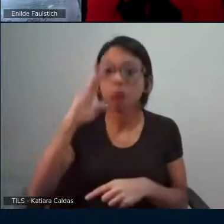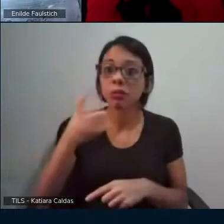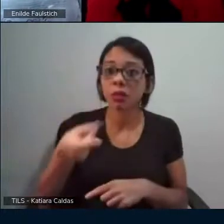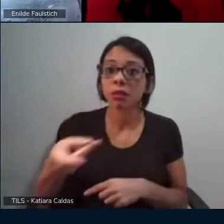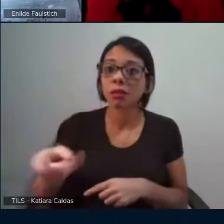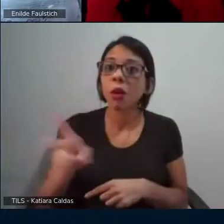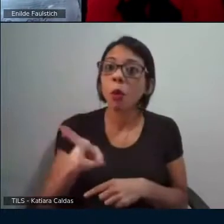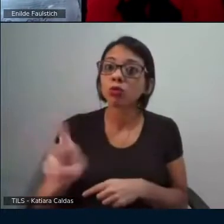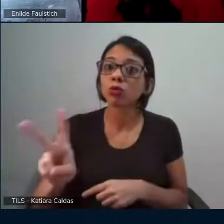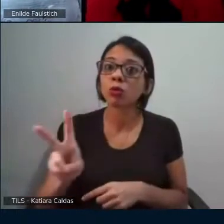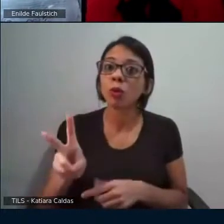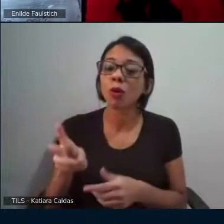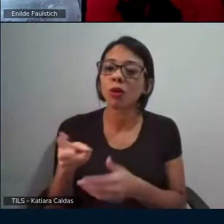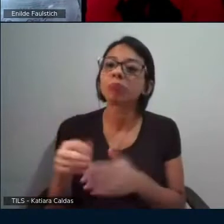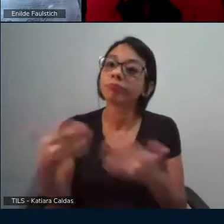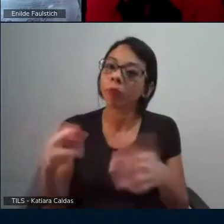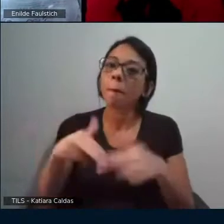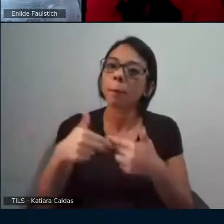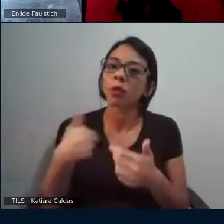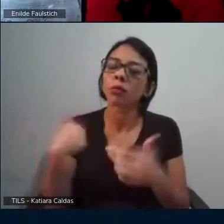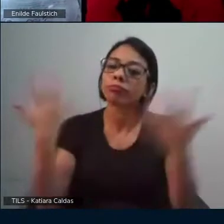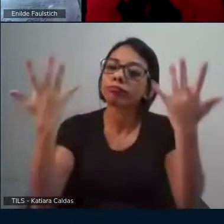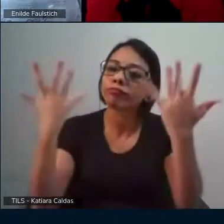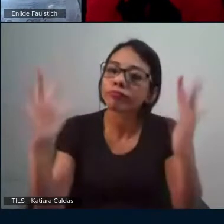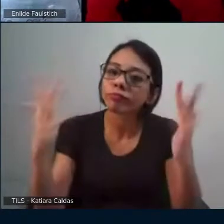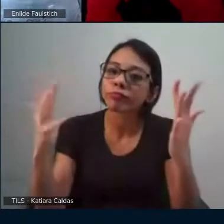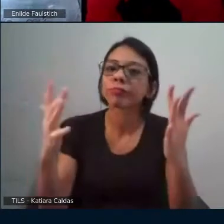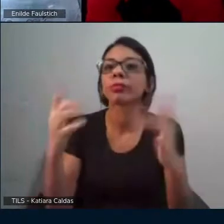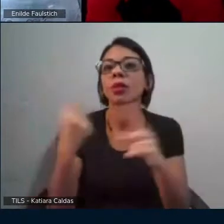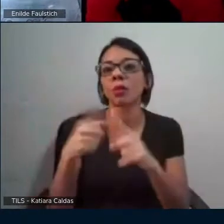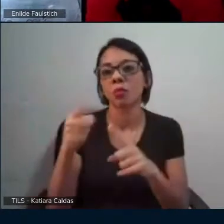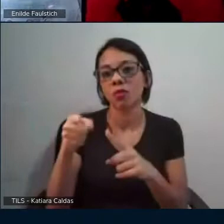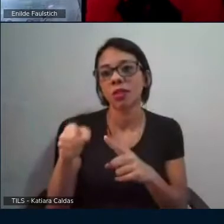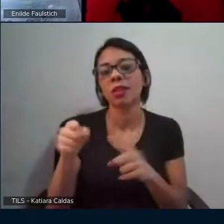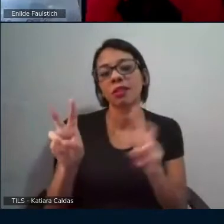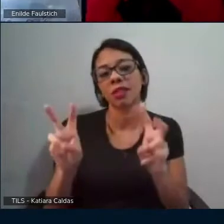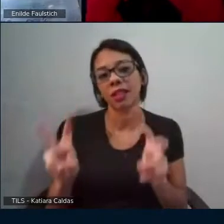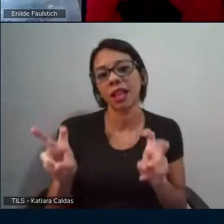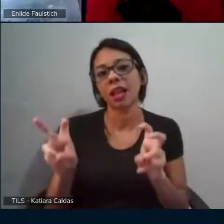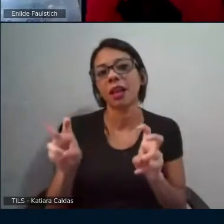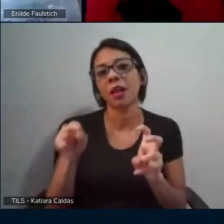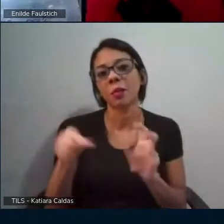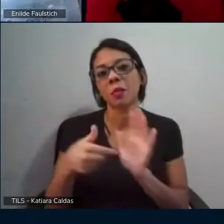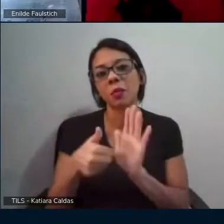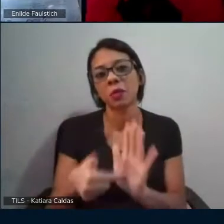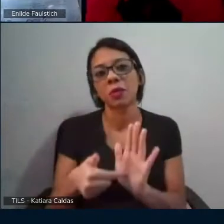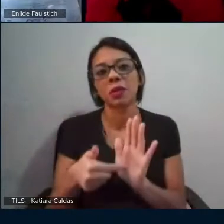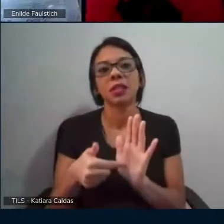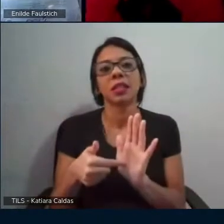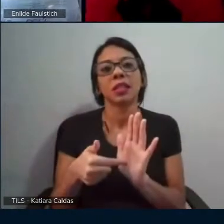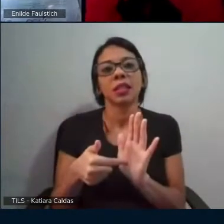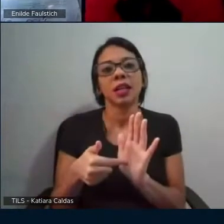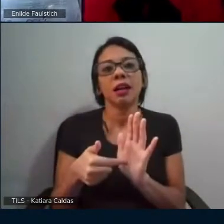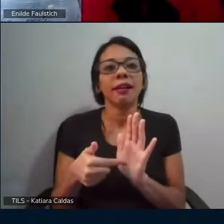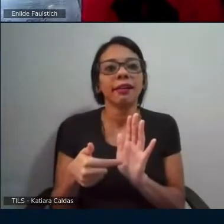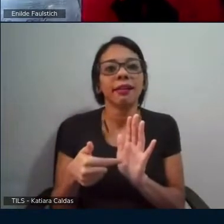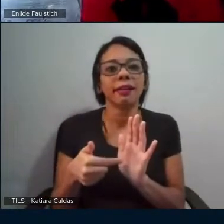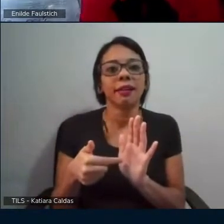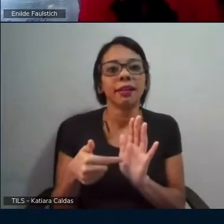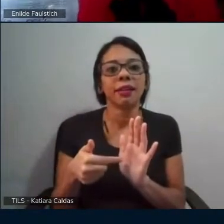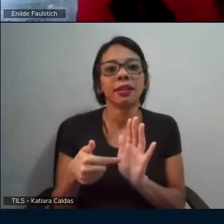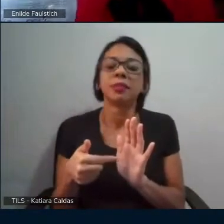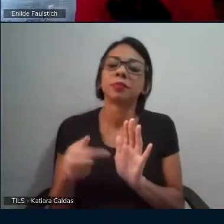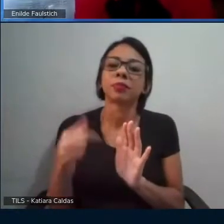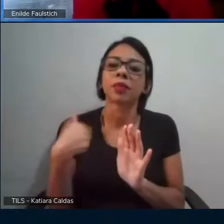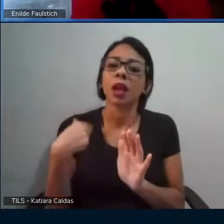primeira coisa que eu digo é parabéns, porque você está trazendo um tema que muitas vezes indicam